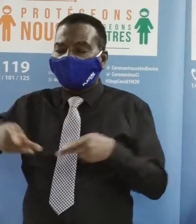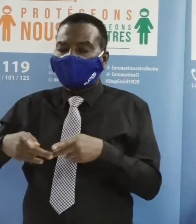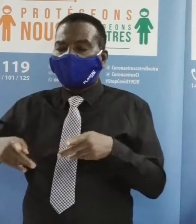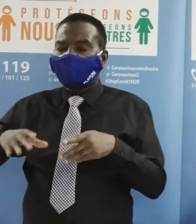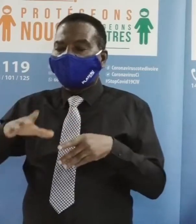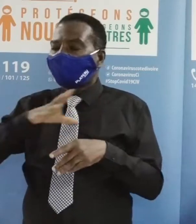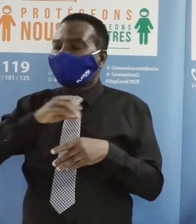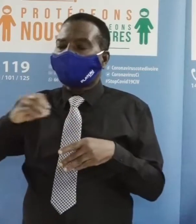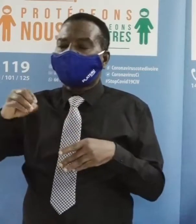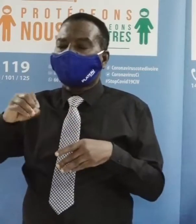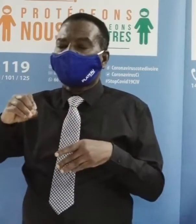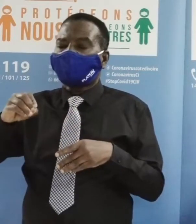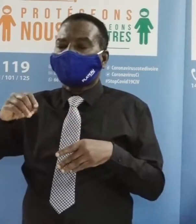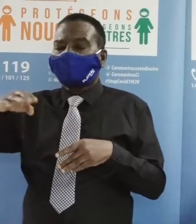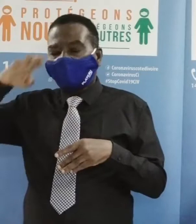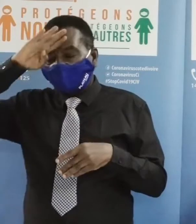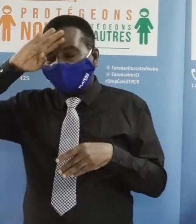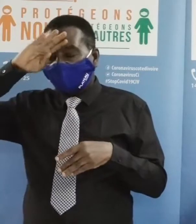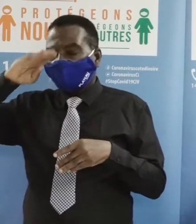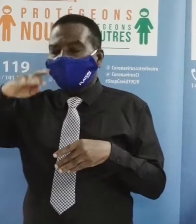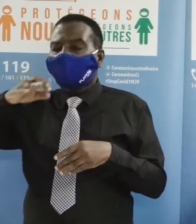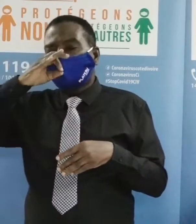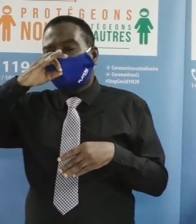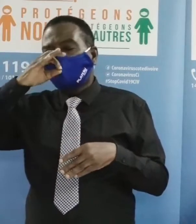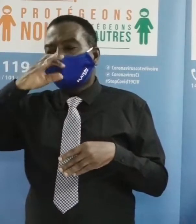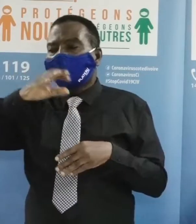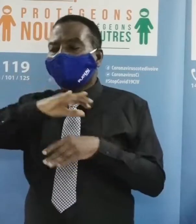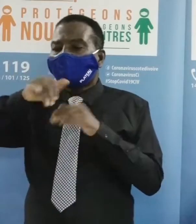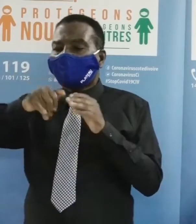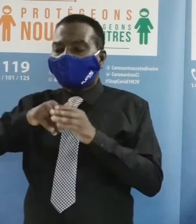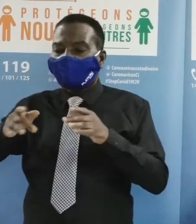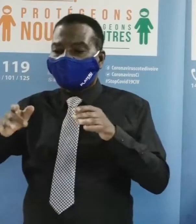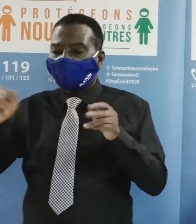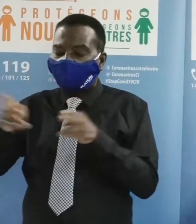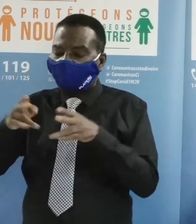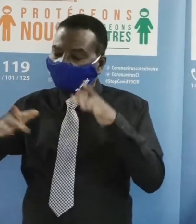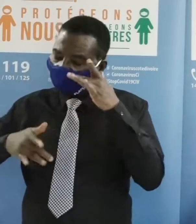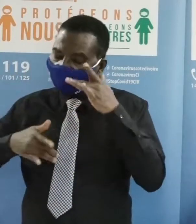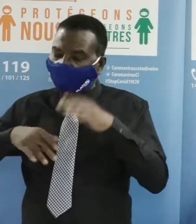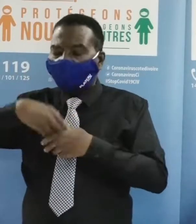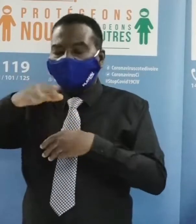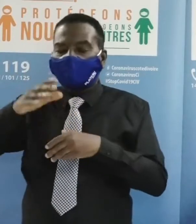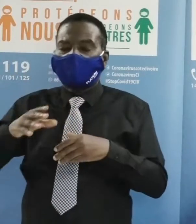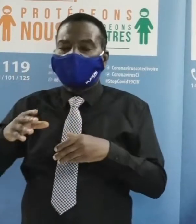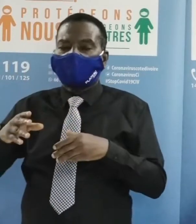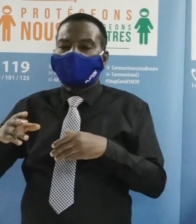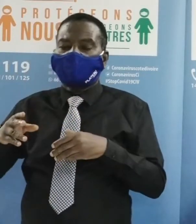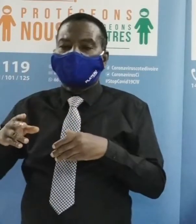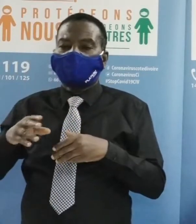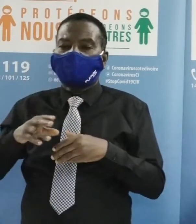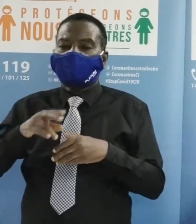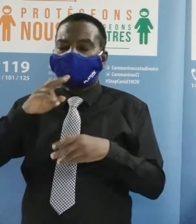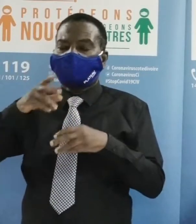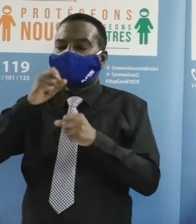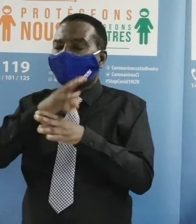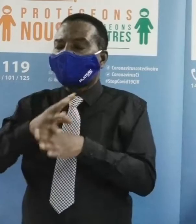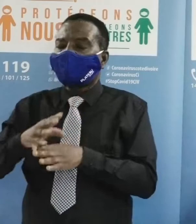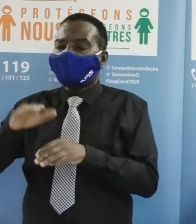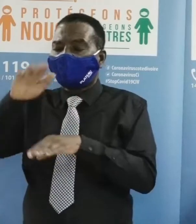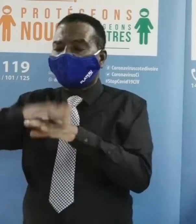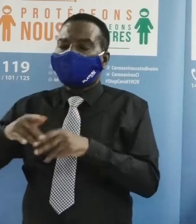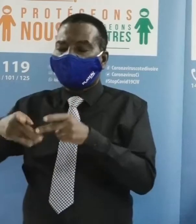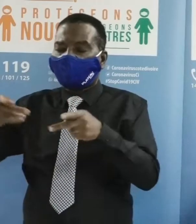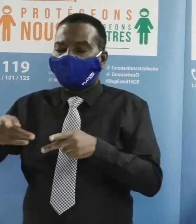ou de maladies jadida de pannes aussitôt tout les petits malins qui sortent temps est à la pluie vient enfin la gare sur un terrain peu